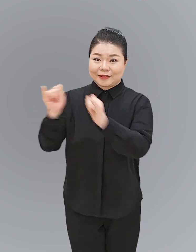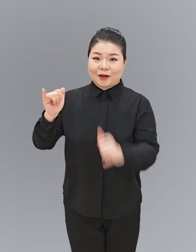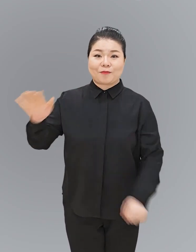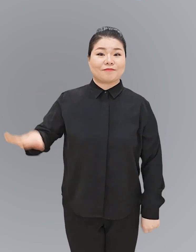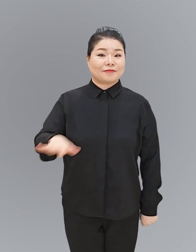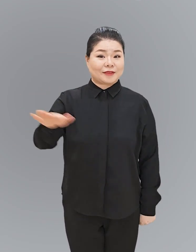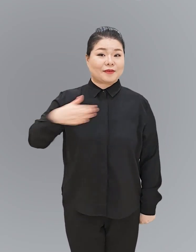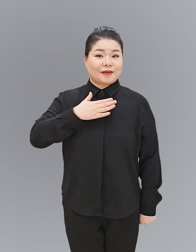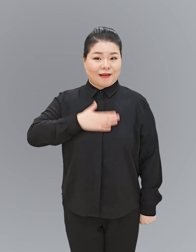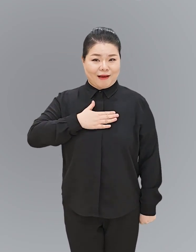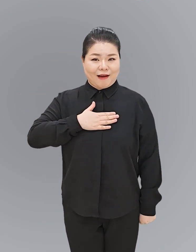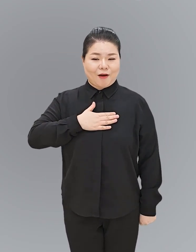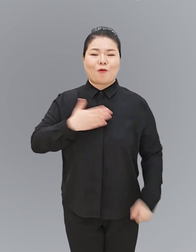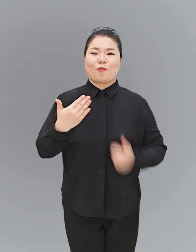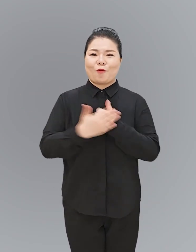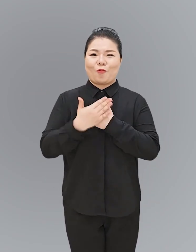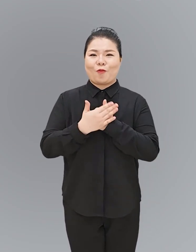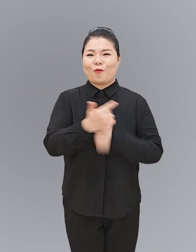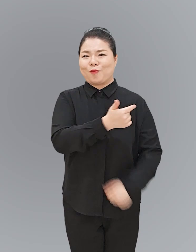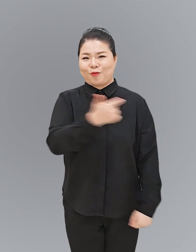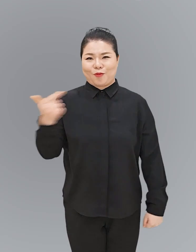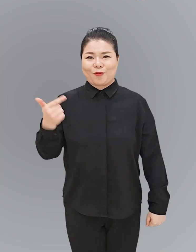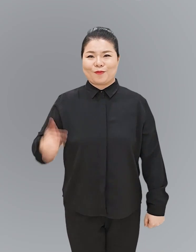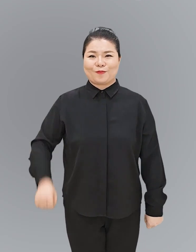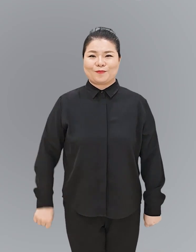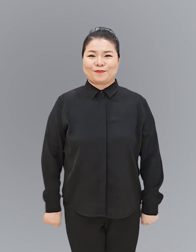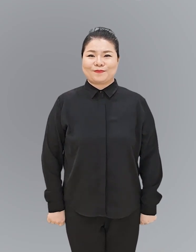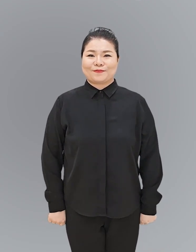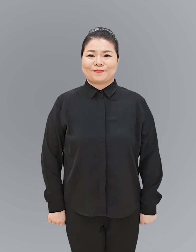그들을 아는 것만으로도 큰 위로가 된다.